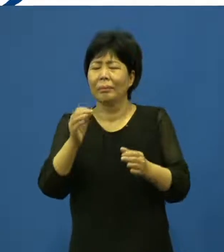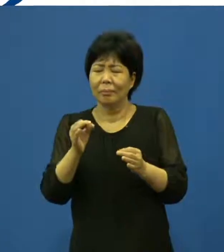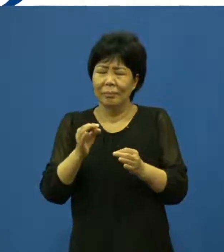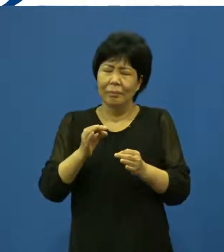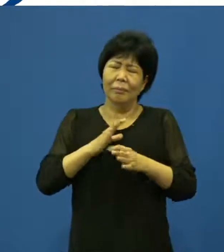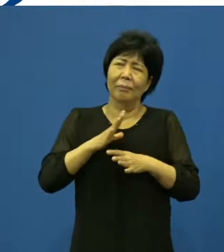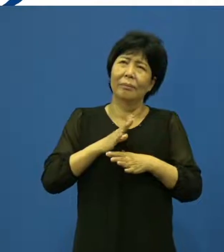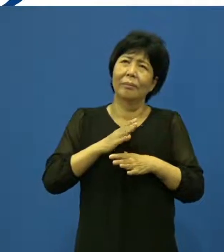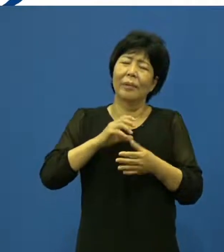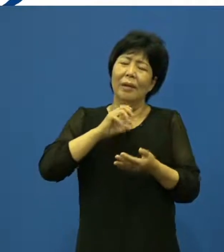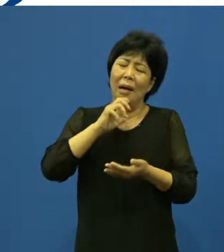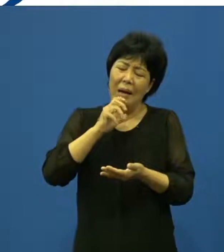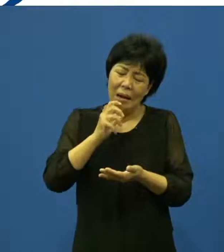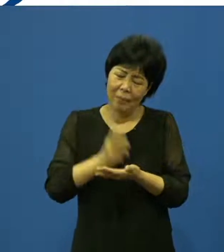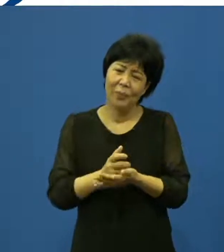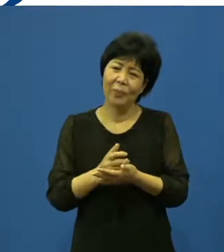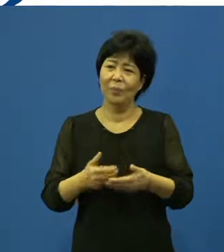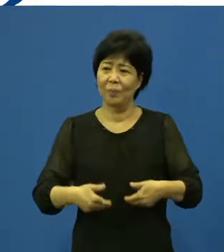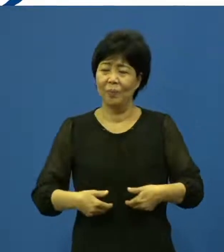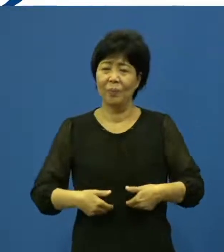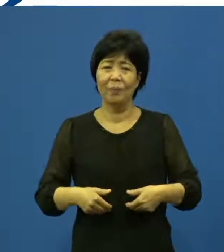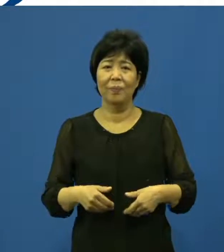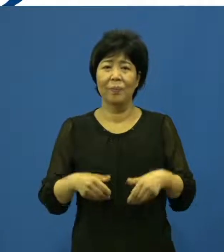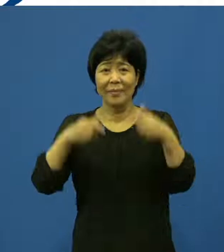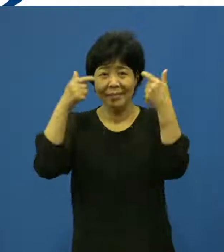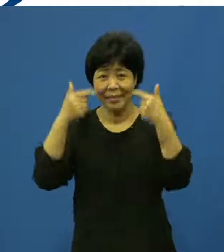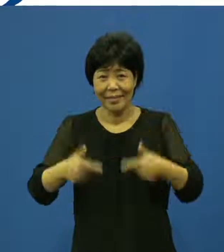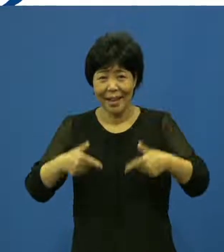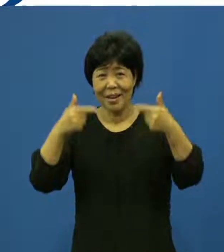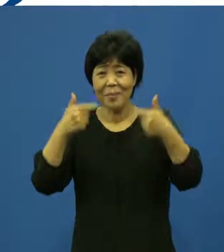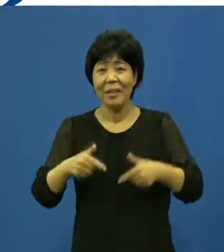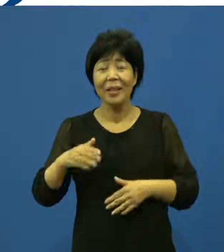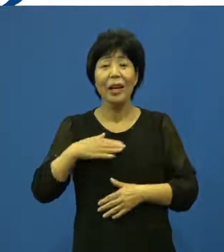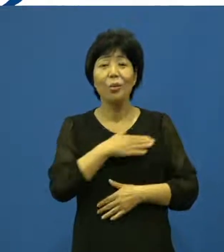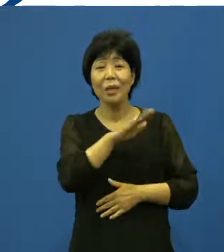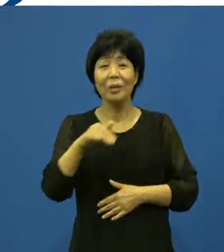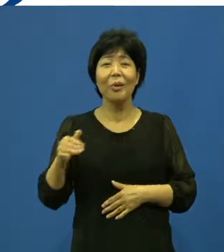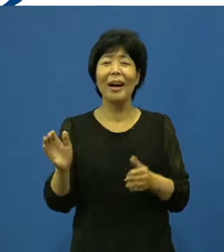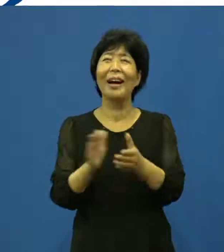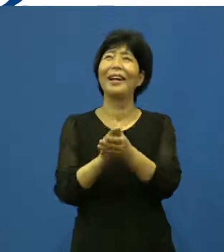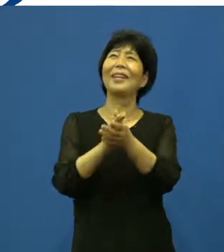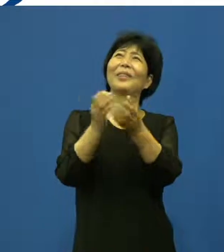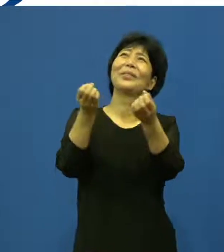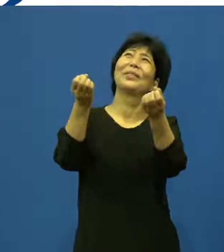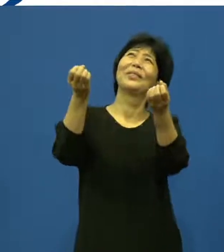감격해하면서, 그래서 여러분 우리는 날마다 할렐루야 해야 돼요. 할렐루야. 날마다 할렐루야.